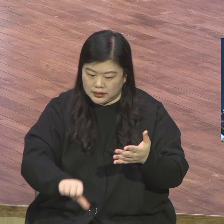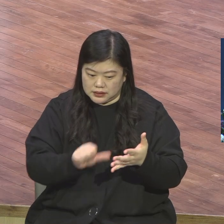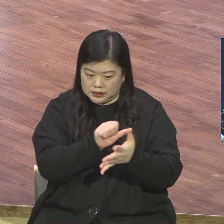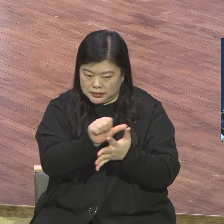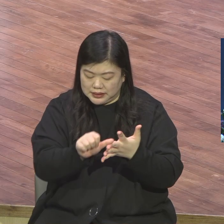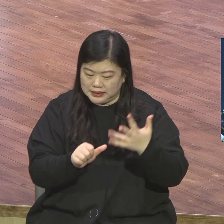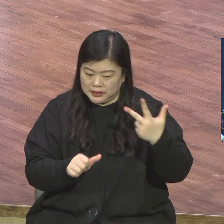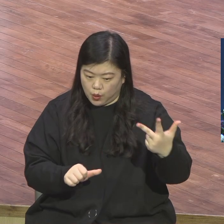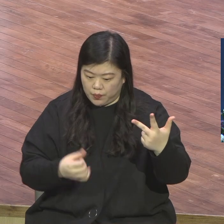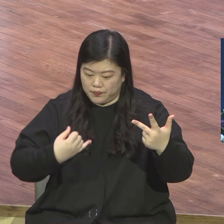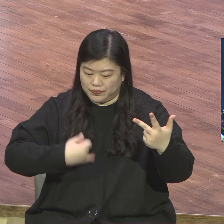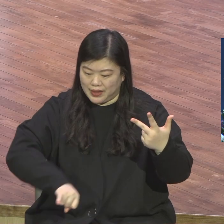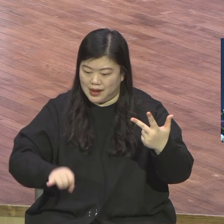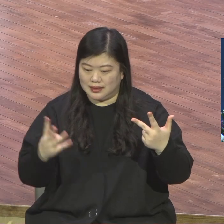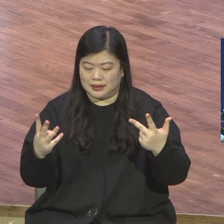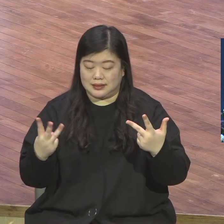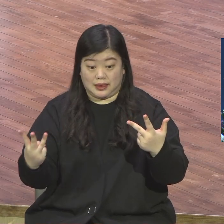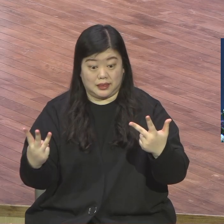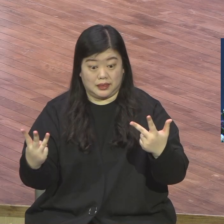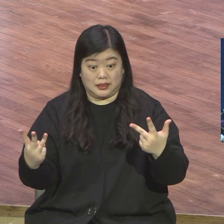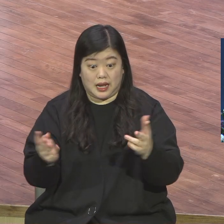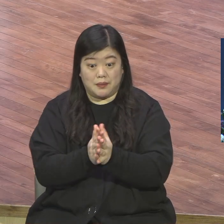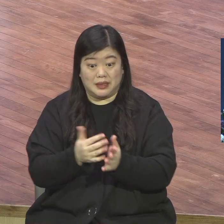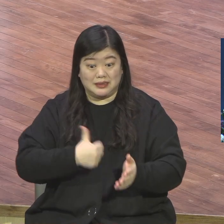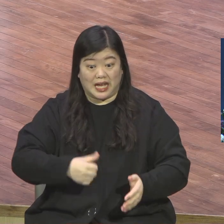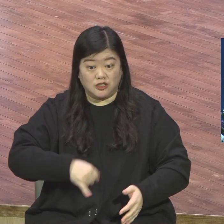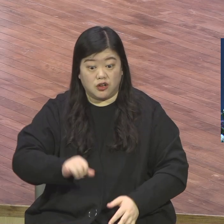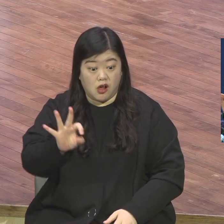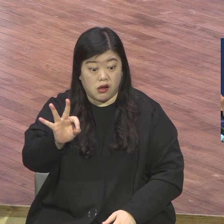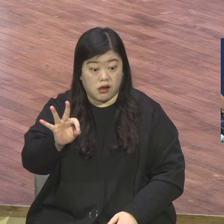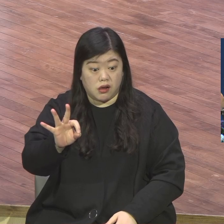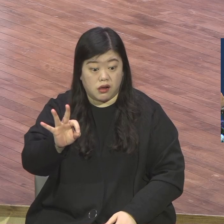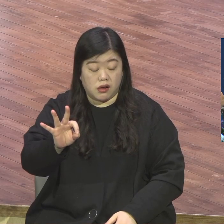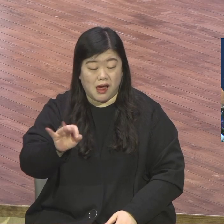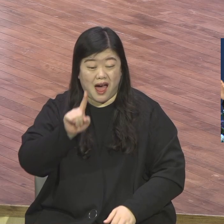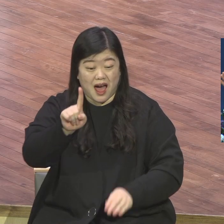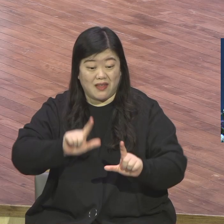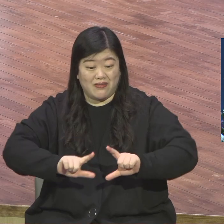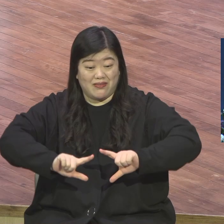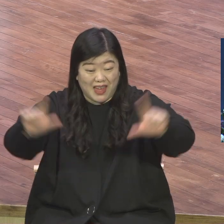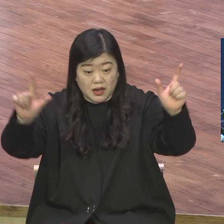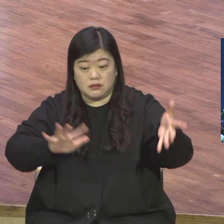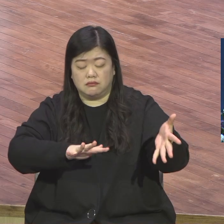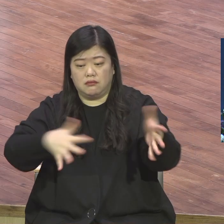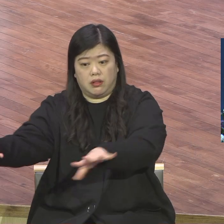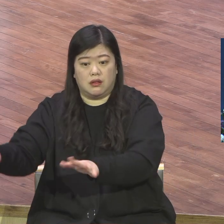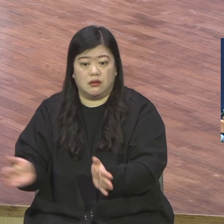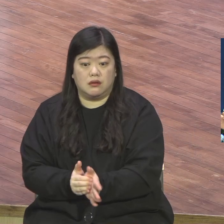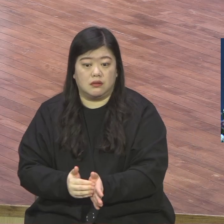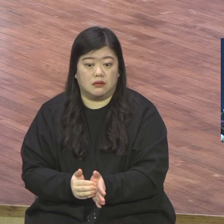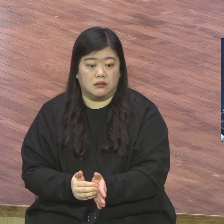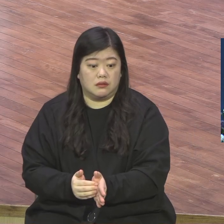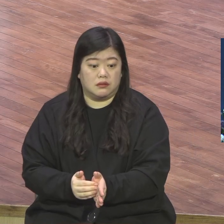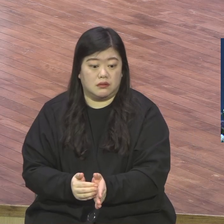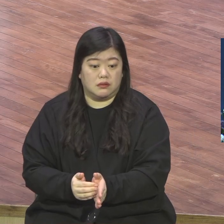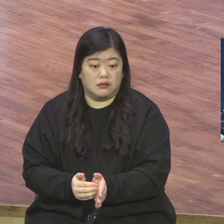건물이 압사되어 다 죽었고 하루 아침에 재산을 싹 다 싹 다